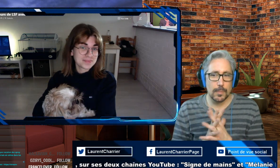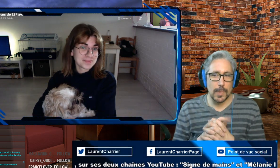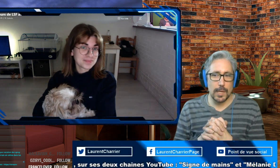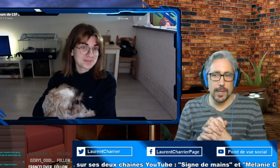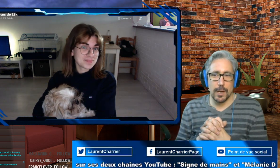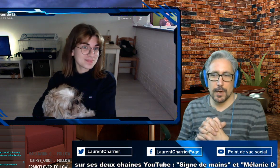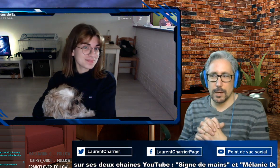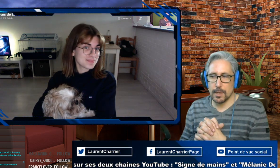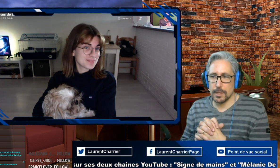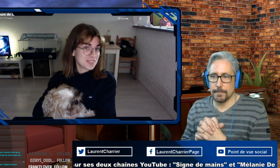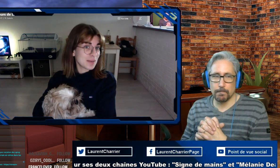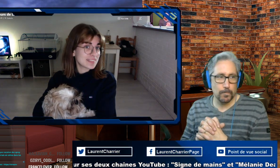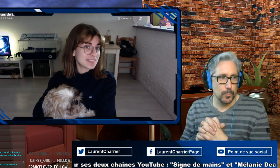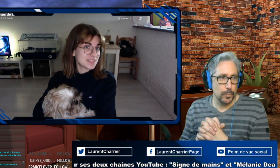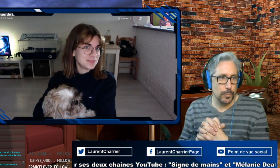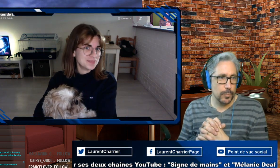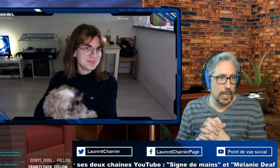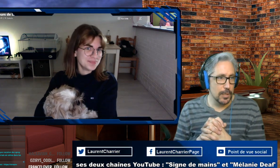Il y a.